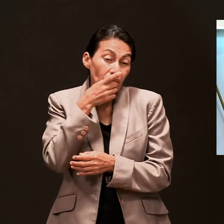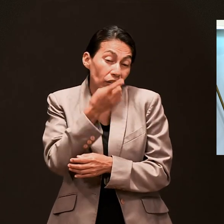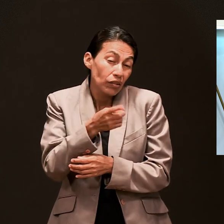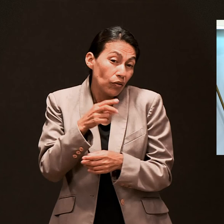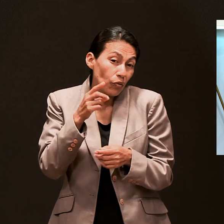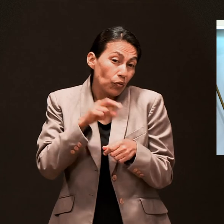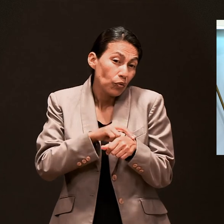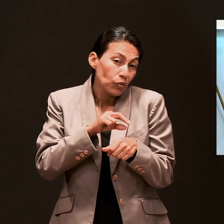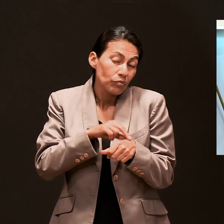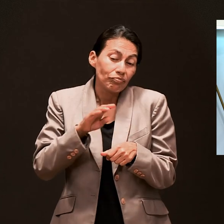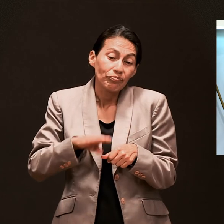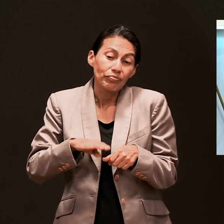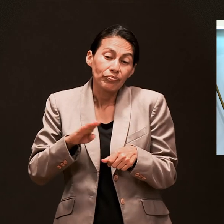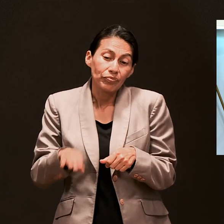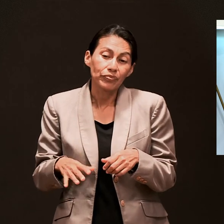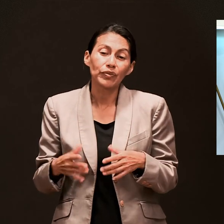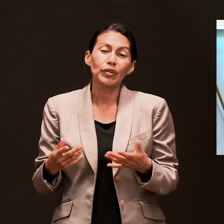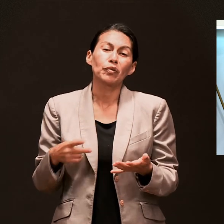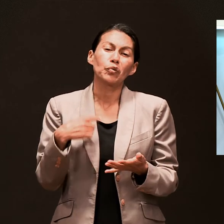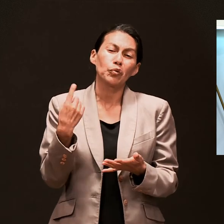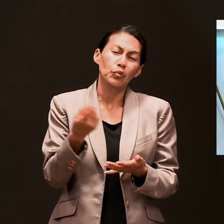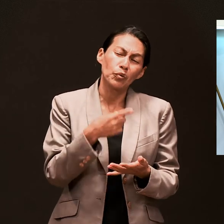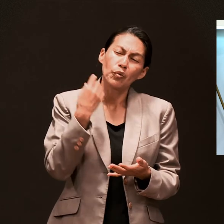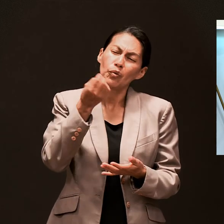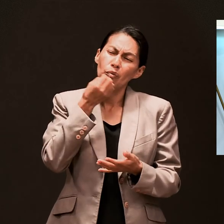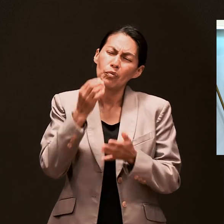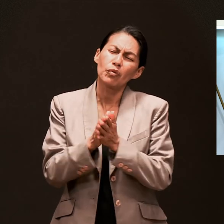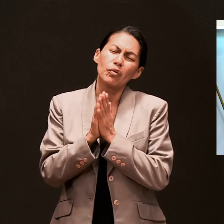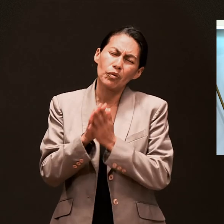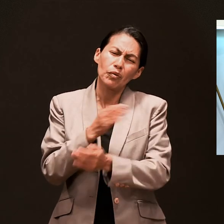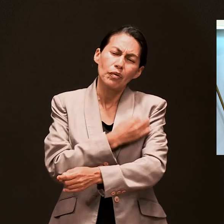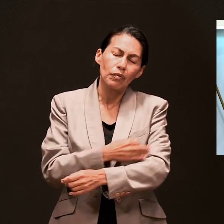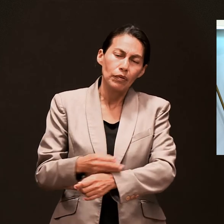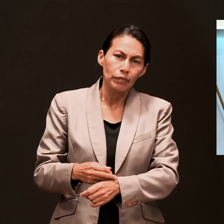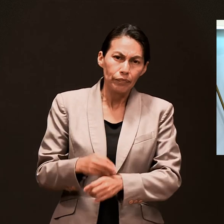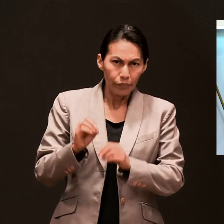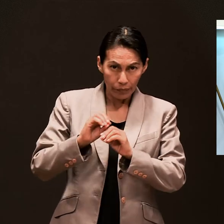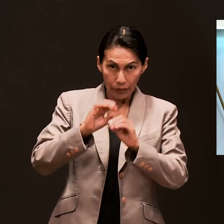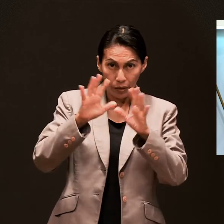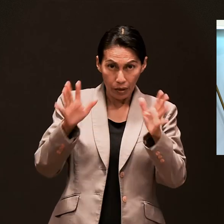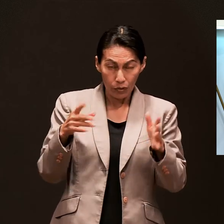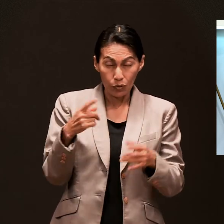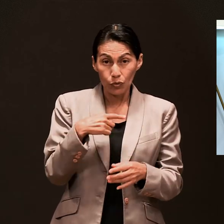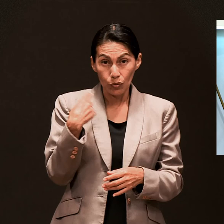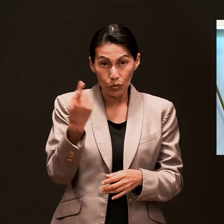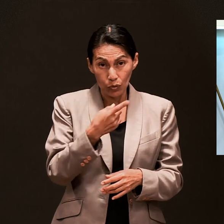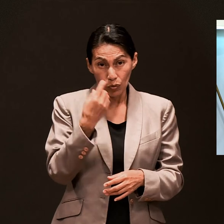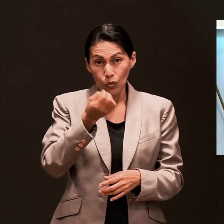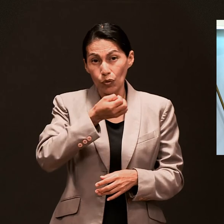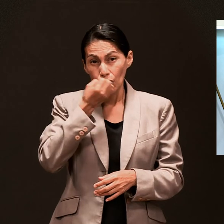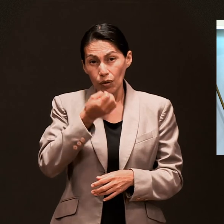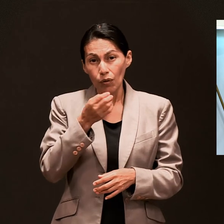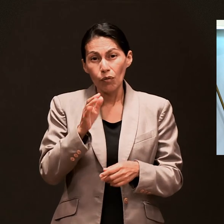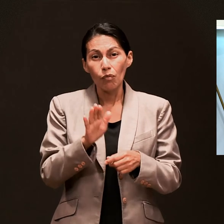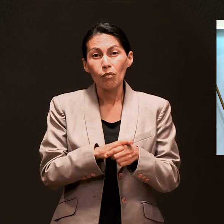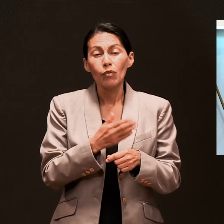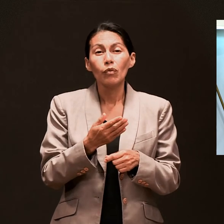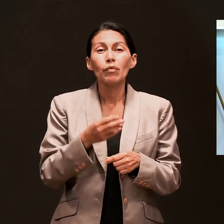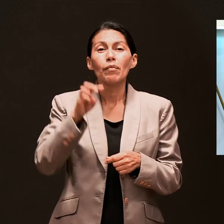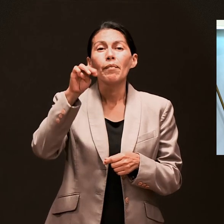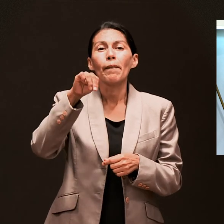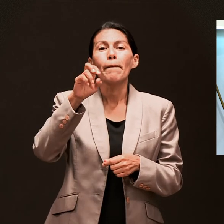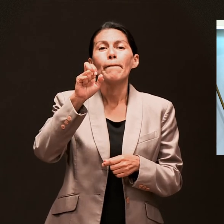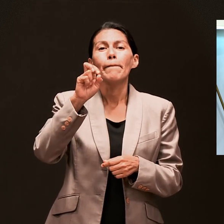por favor oren por ella y su familia definitivamente Alejandra estaremos orando por María